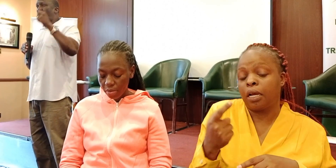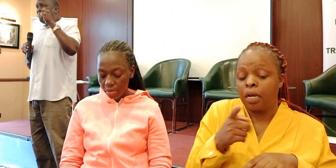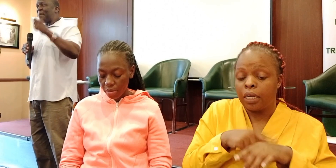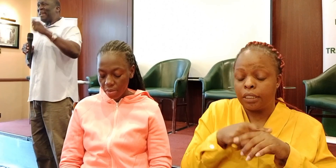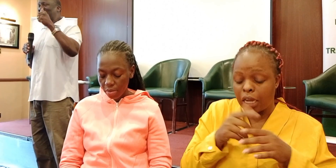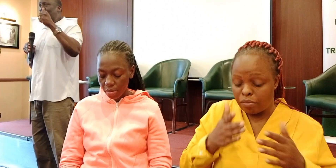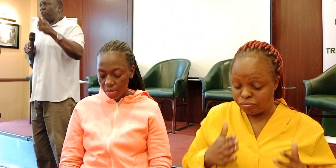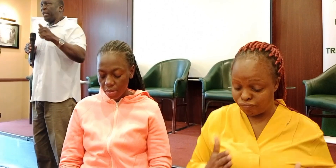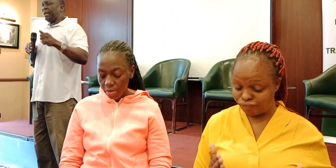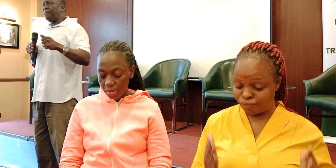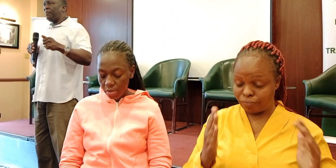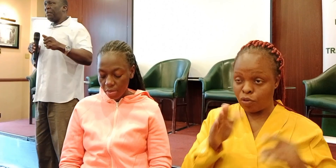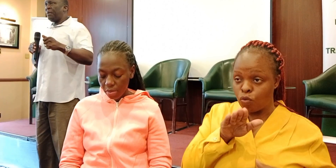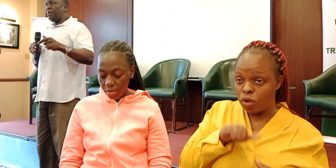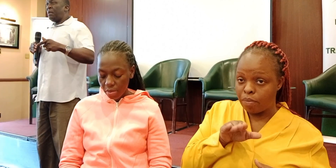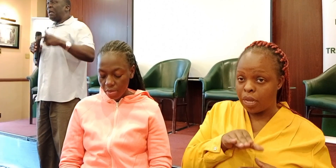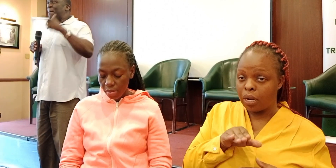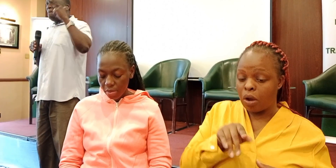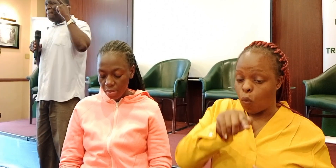wanapojifungua wamama